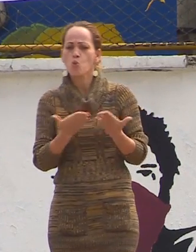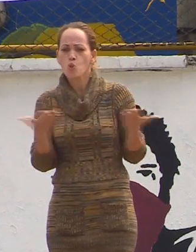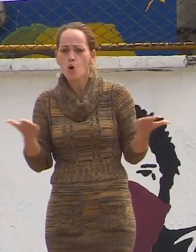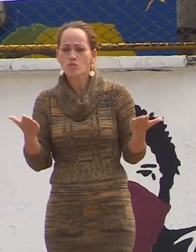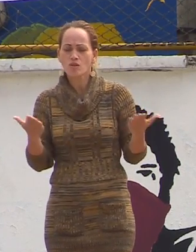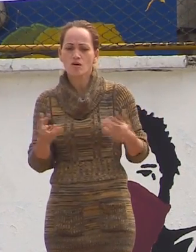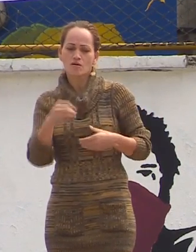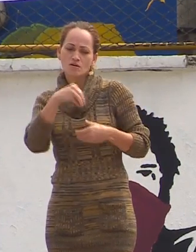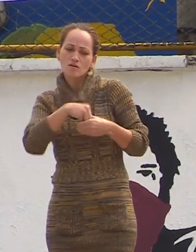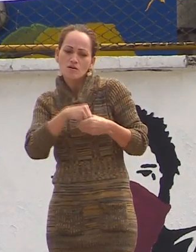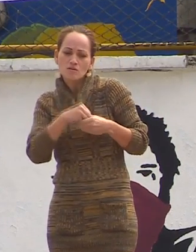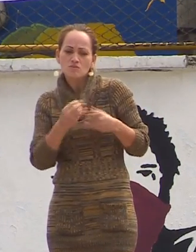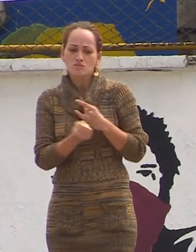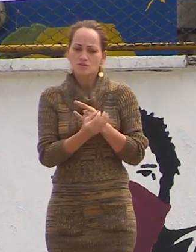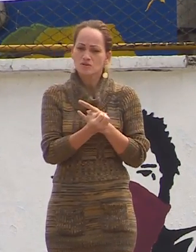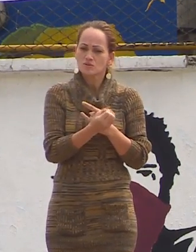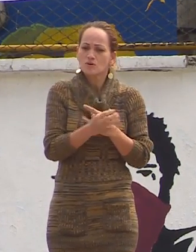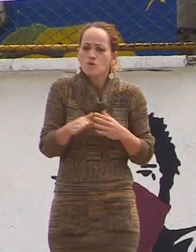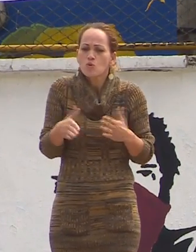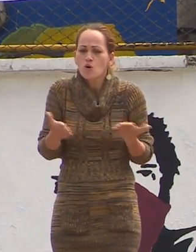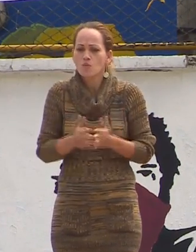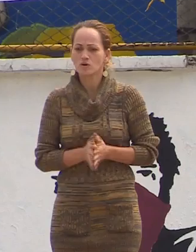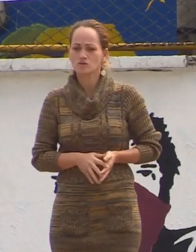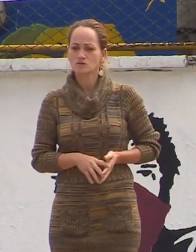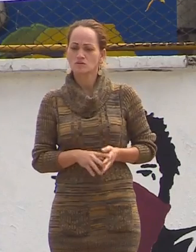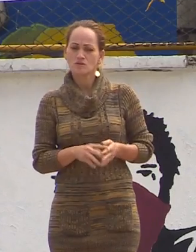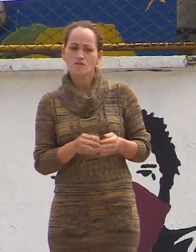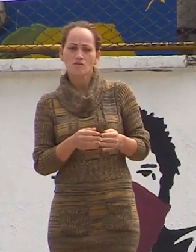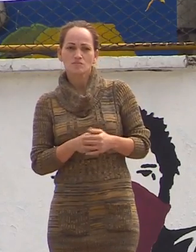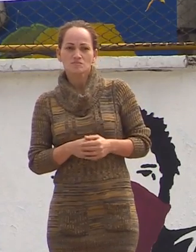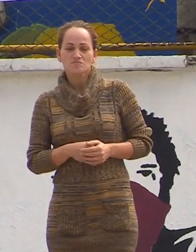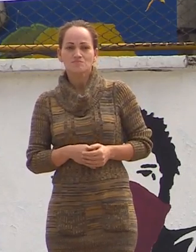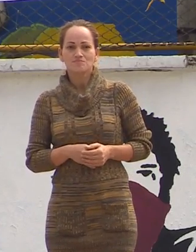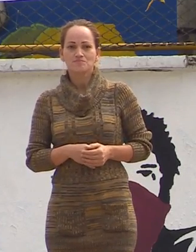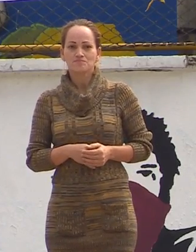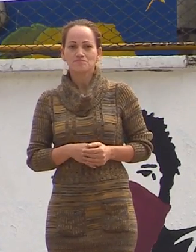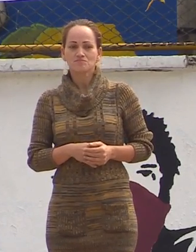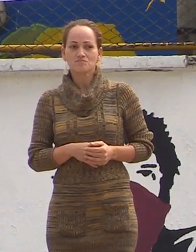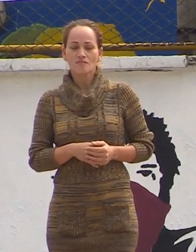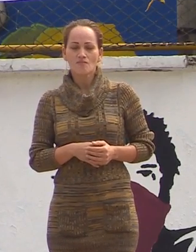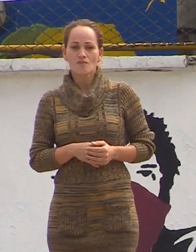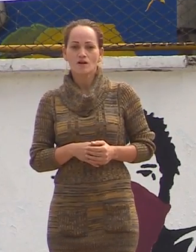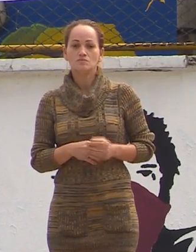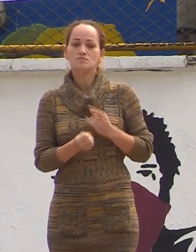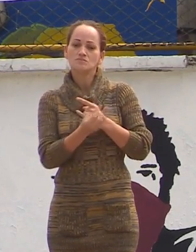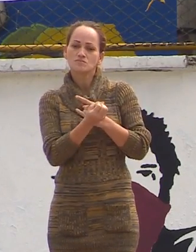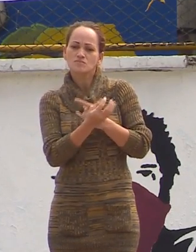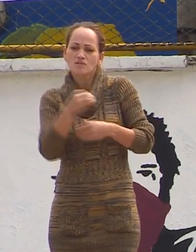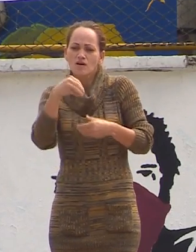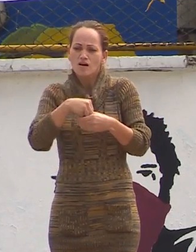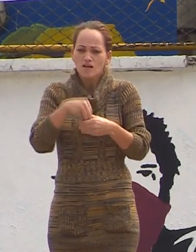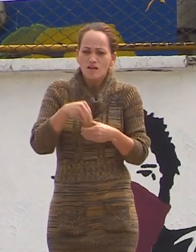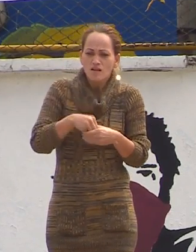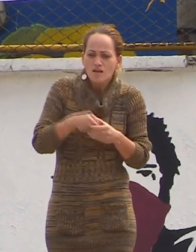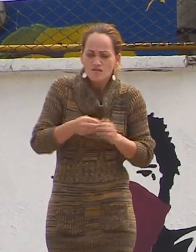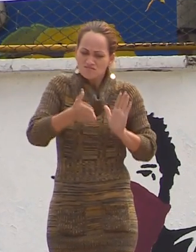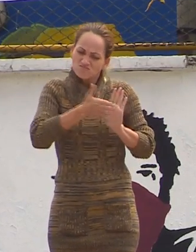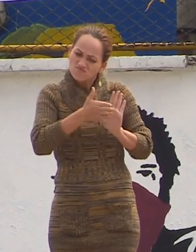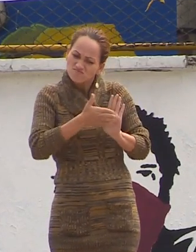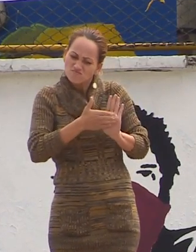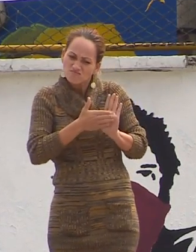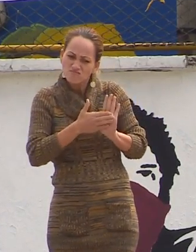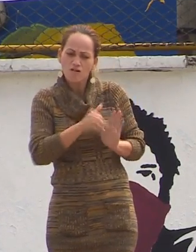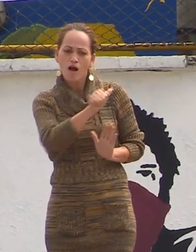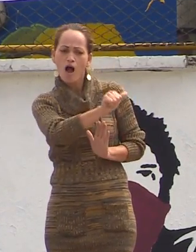universidad? ¿Cuáles son los argumentos que tenemos en la universidad? Todas y